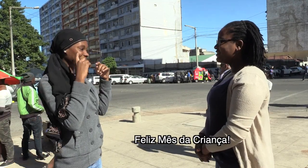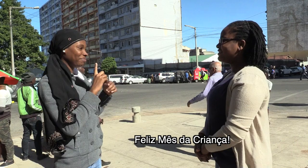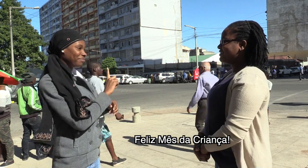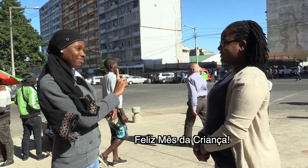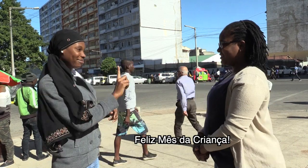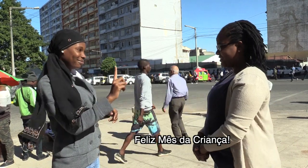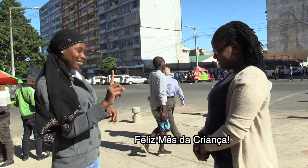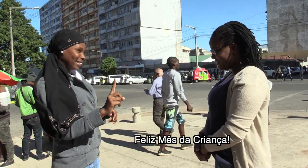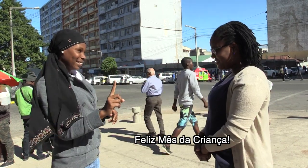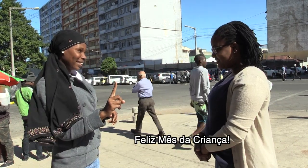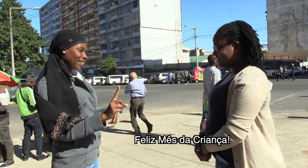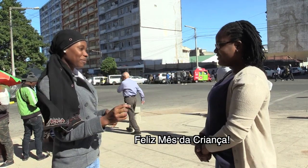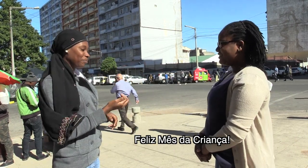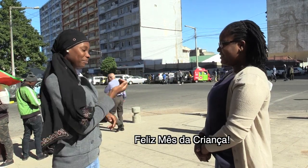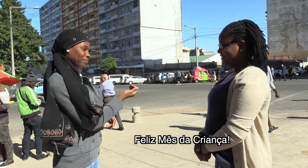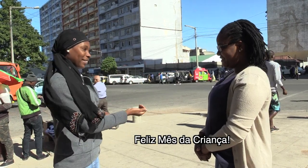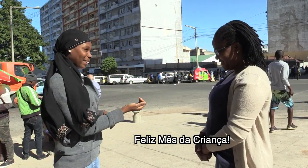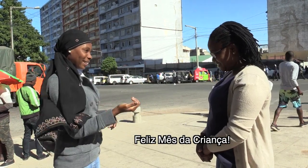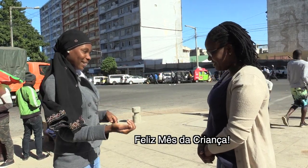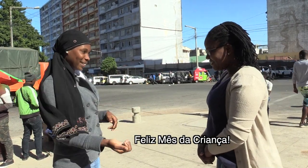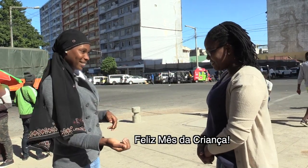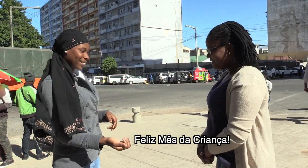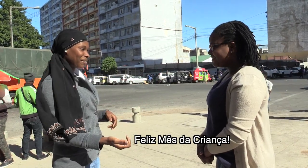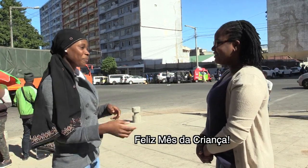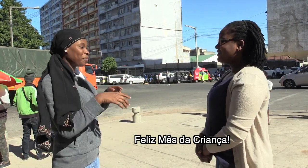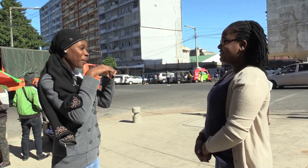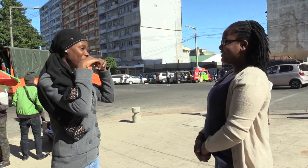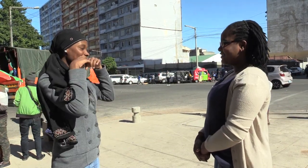Feliz Mês da Criança!